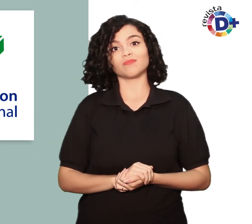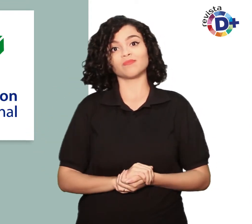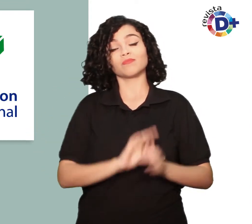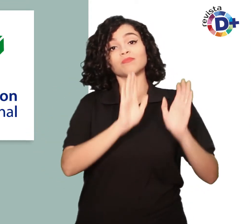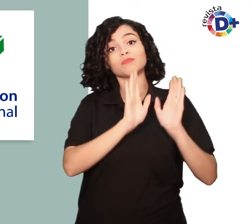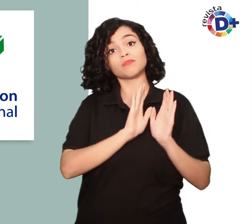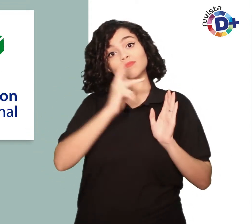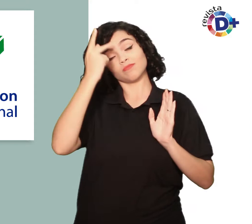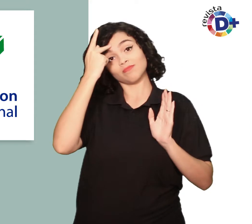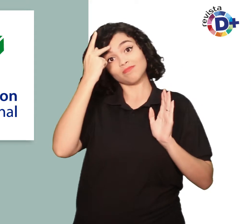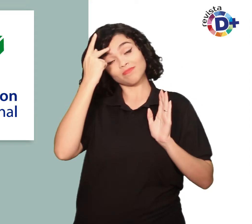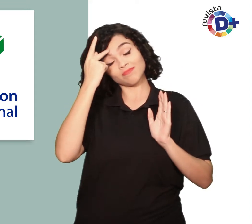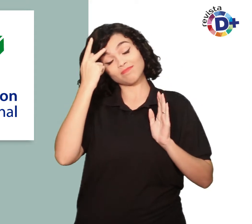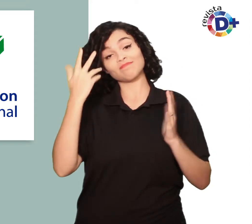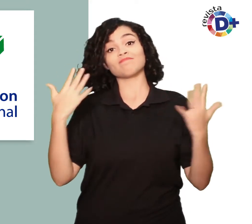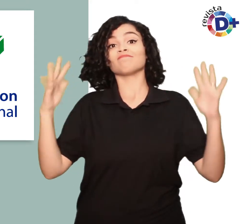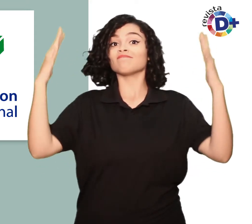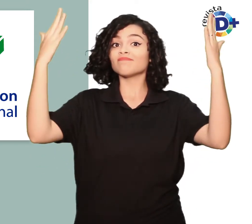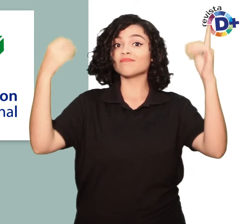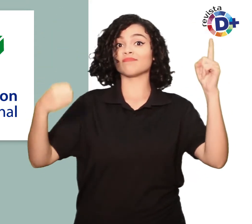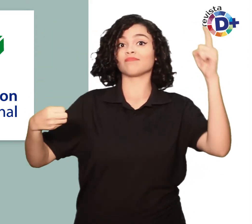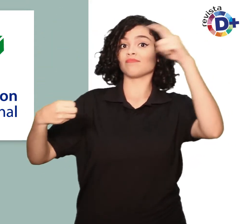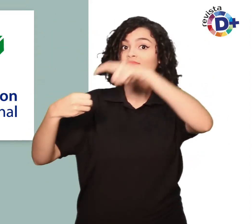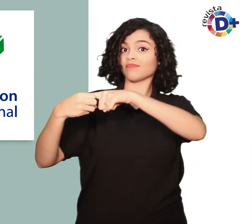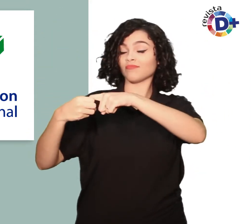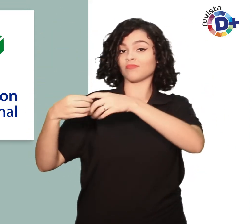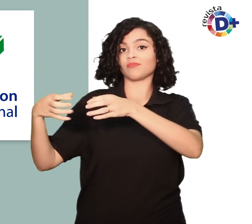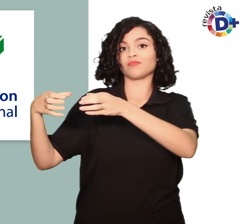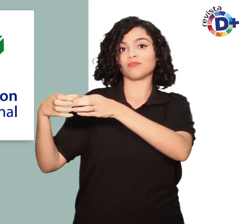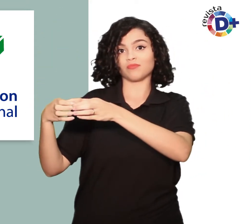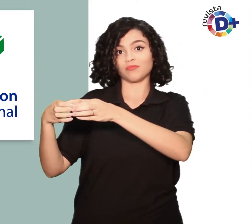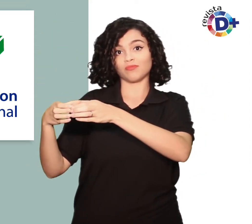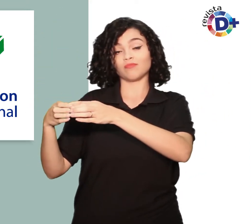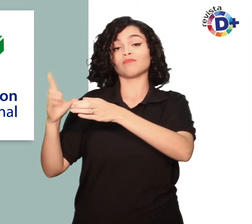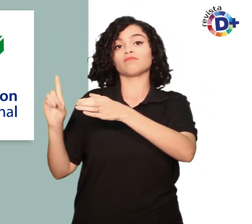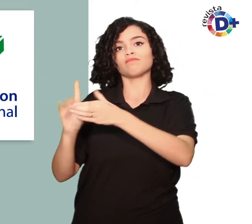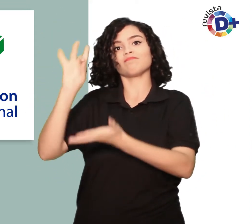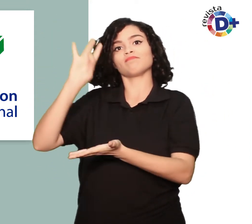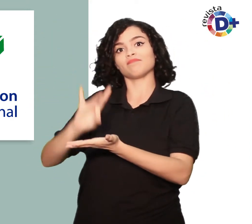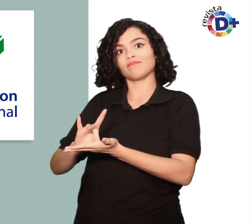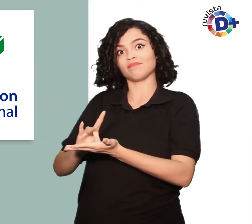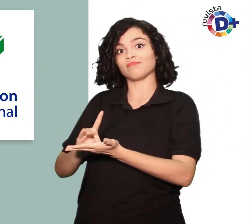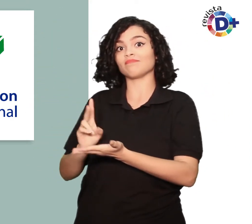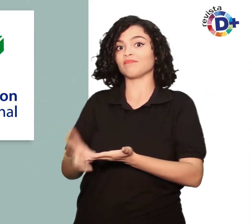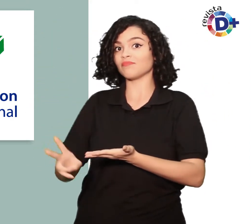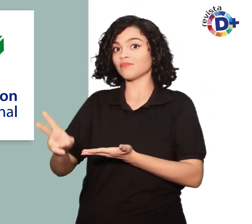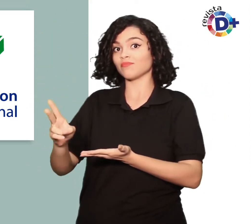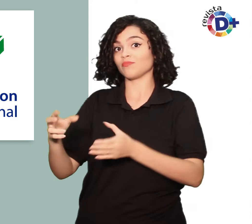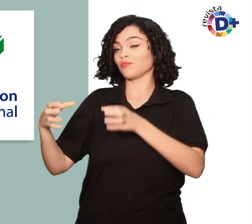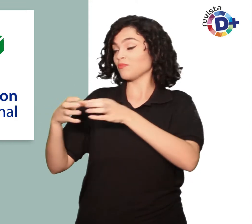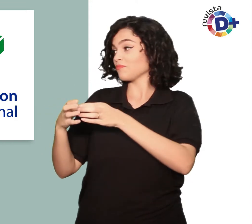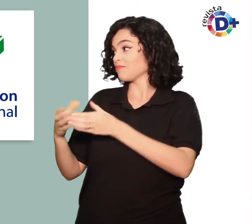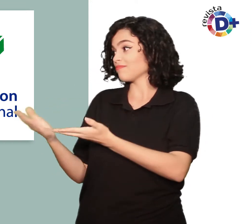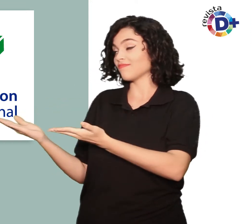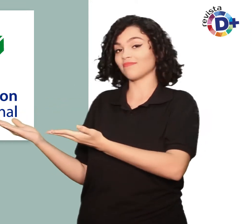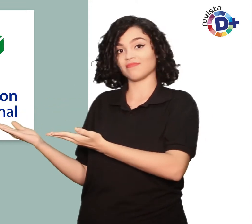Paulo comemora a sua afiliação como membro efetivo da Inclusion International,